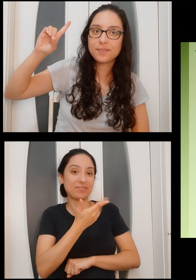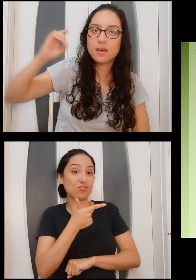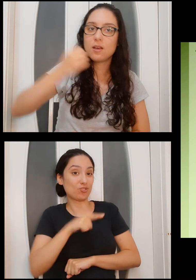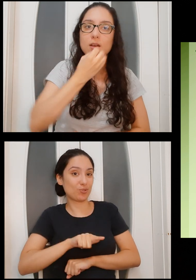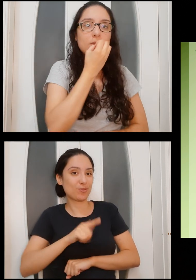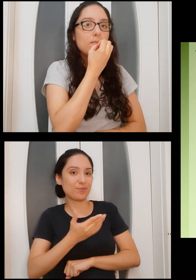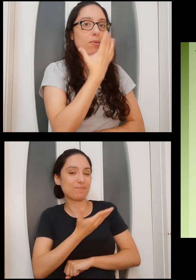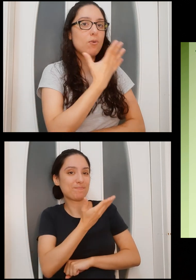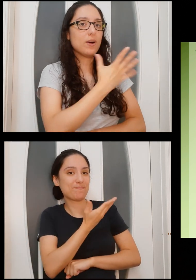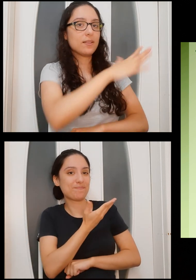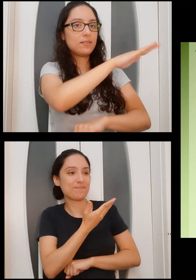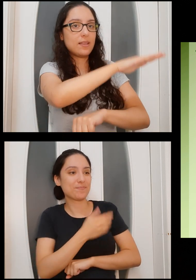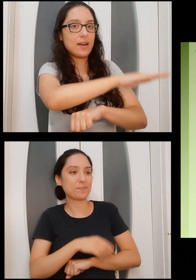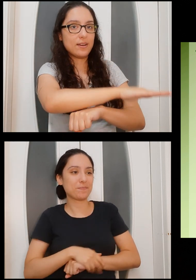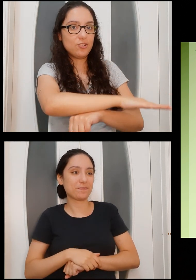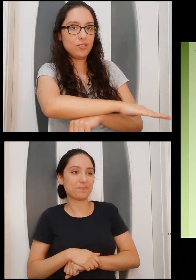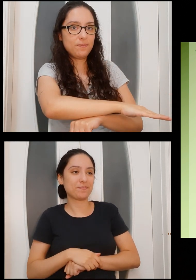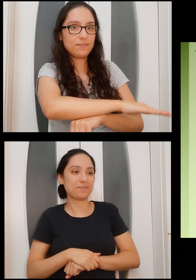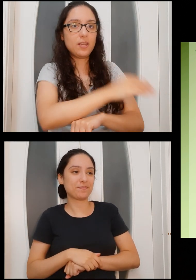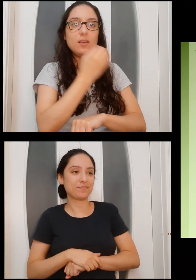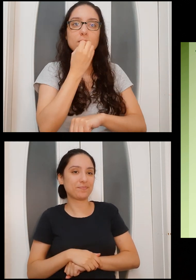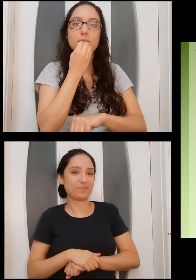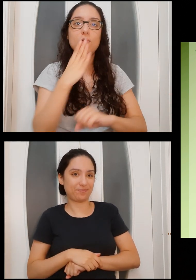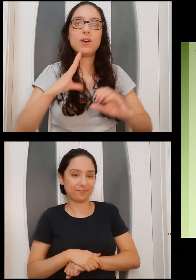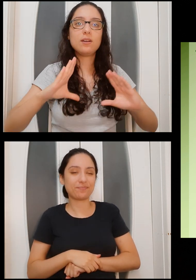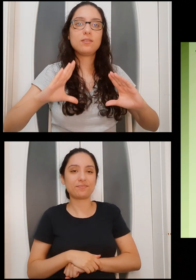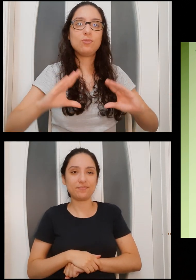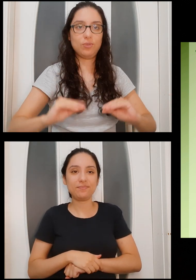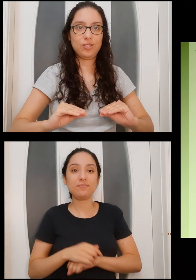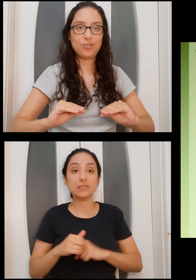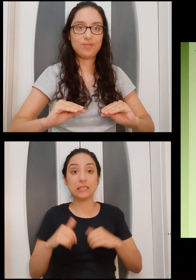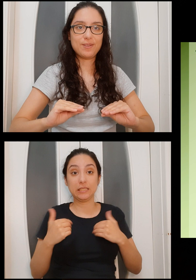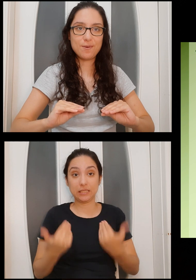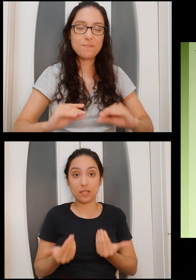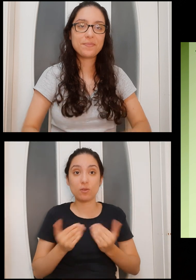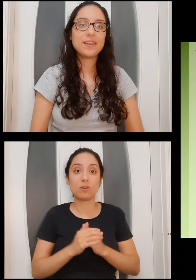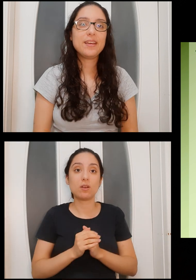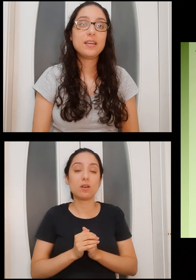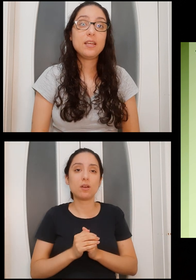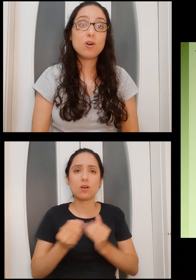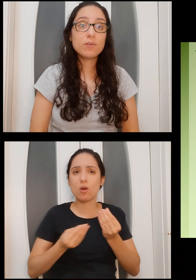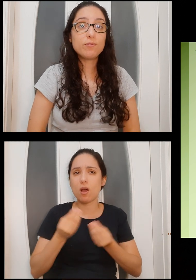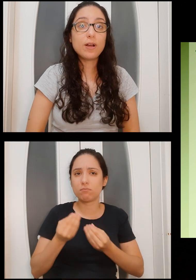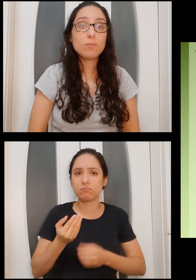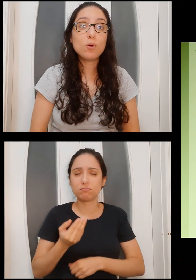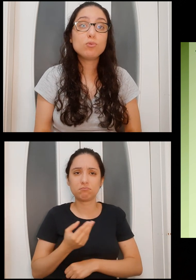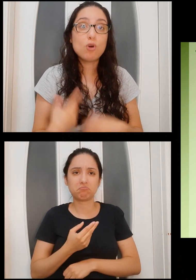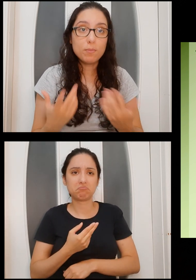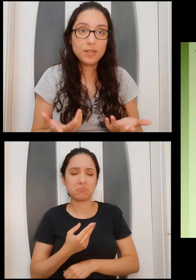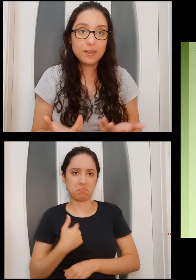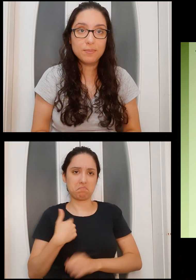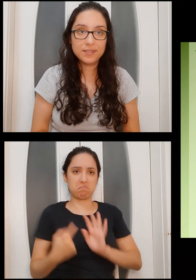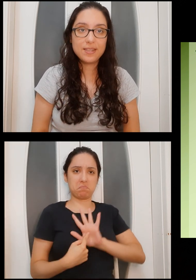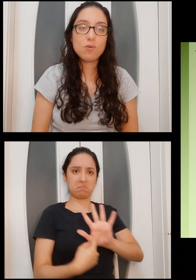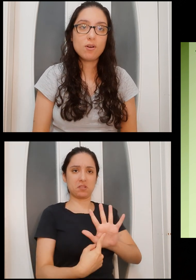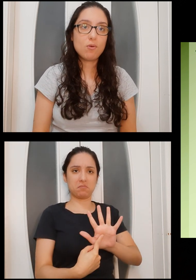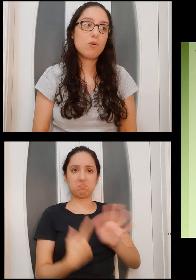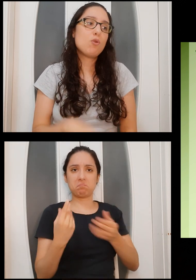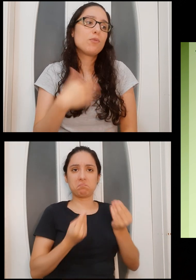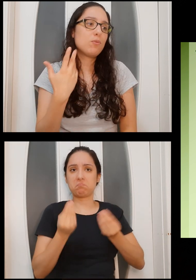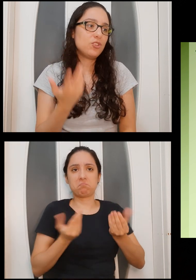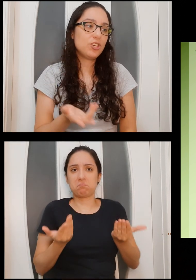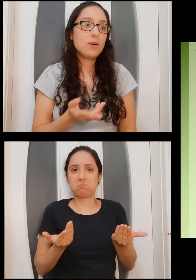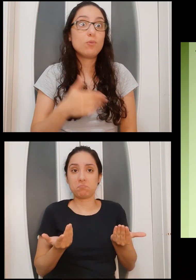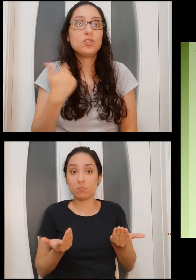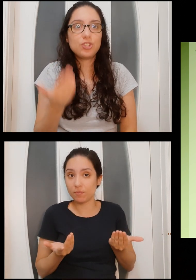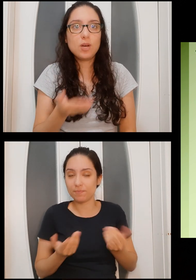dia, boa tarde e boa noite, tá bom? E como que eu falo meu nome em Libras, né?